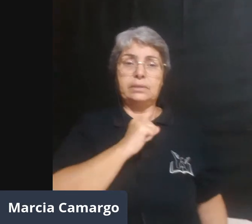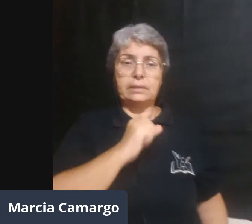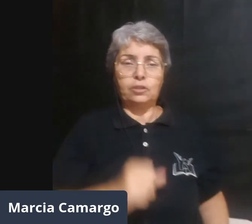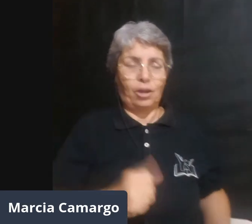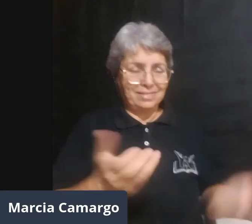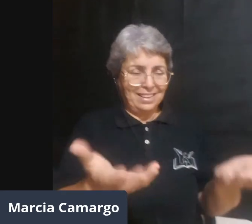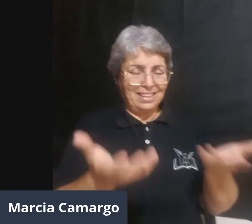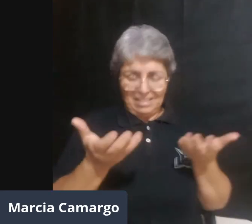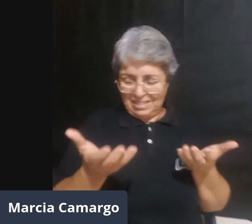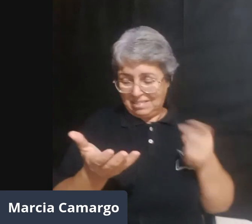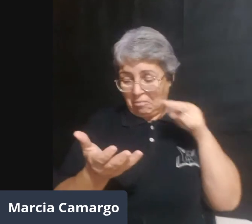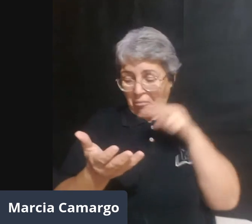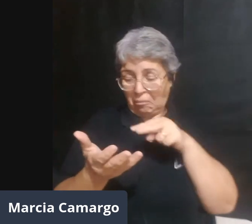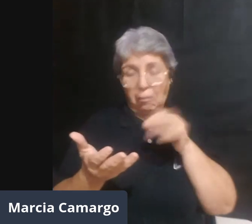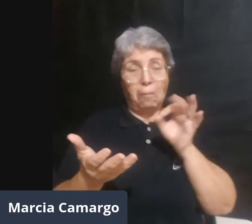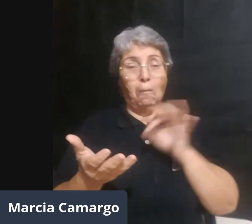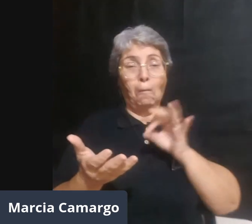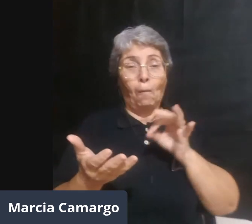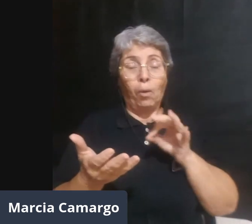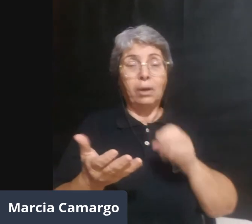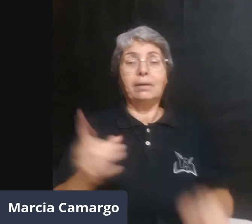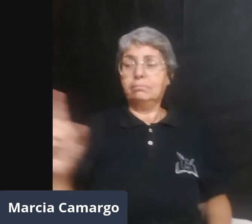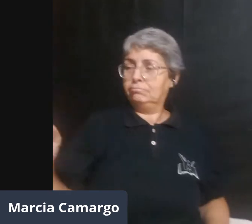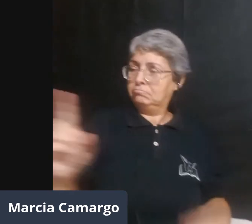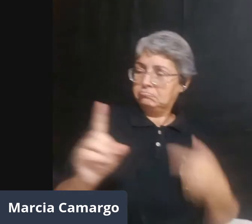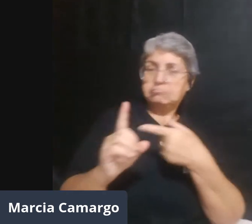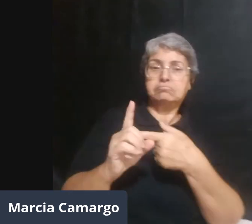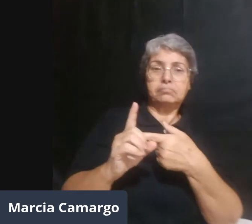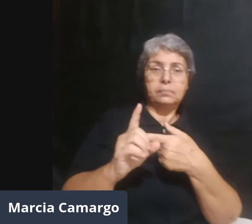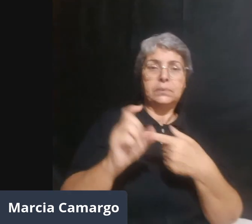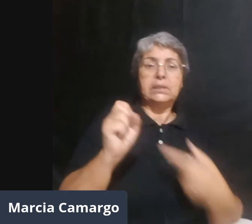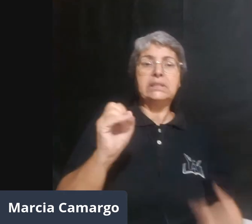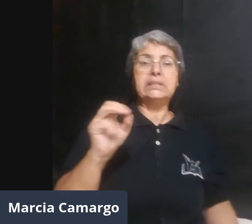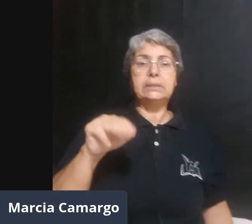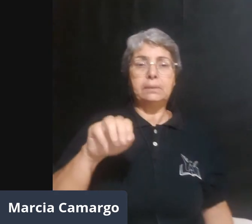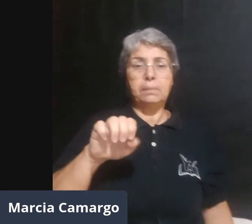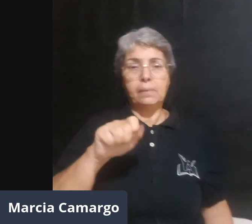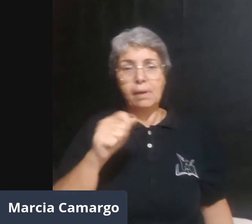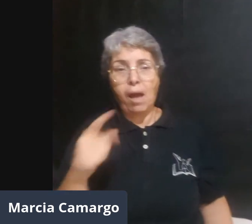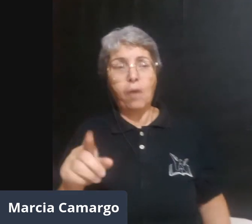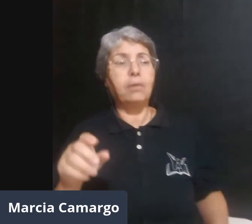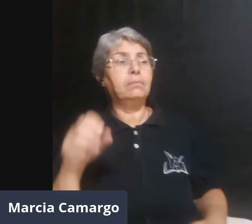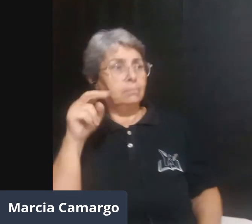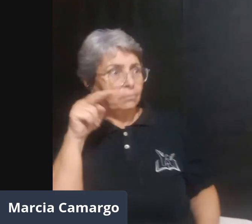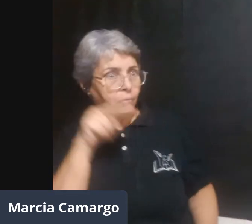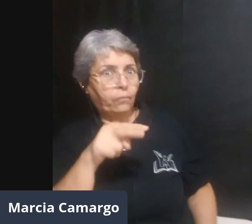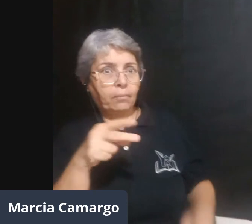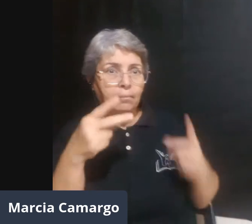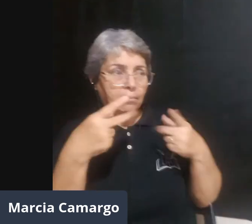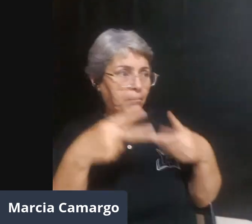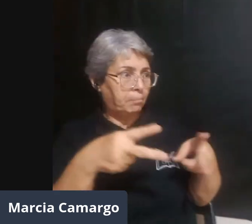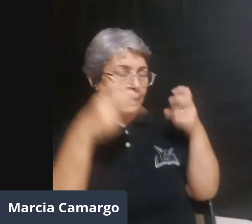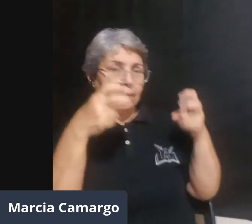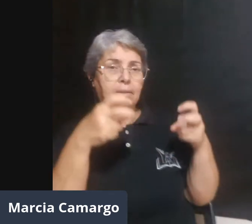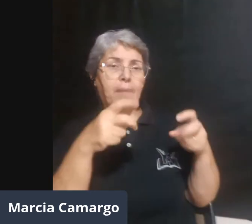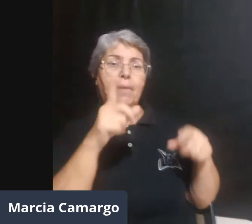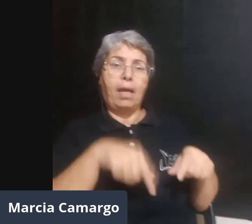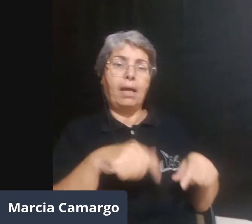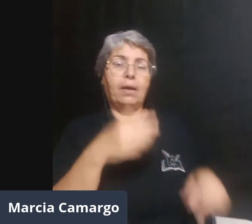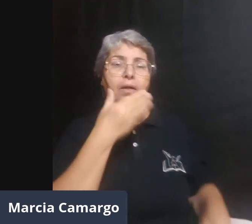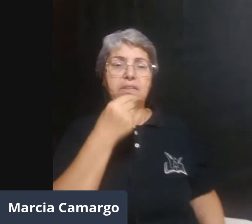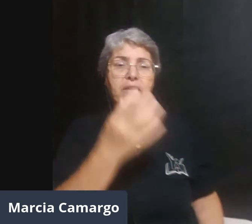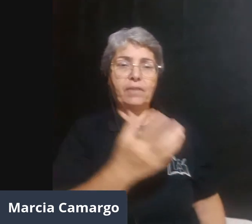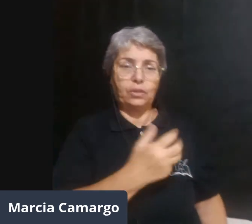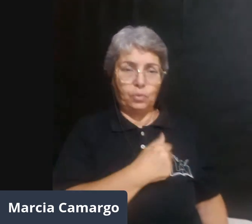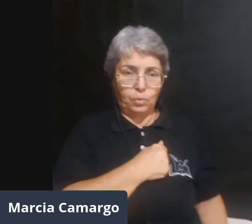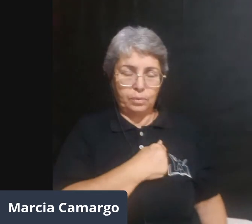mas Simeão, sim. A partir de 1888, Deus tinha uma mensagem para a sua igreja. A